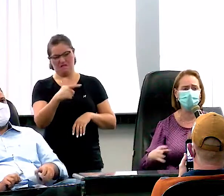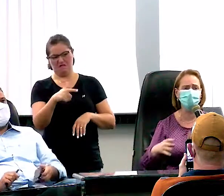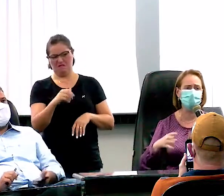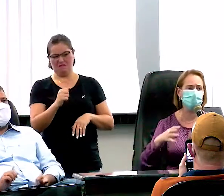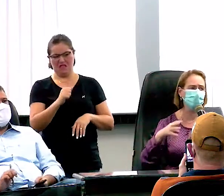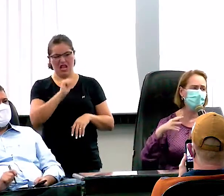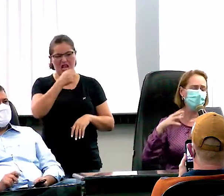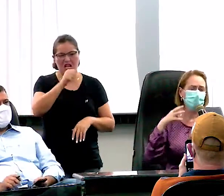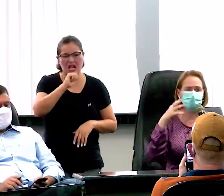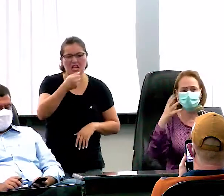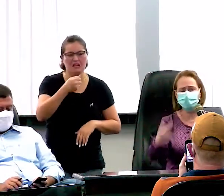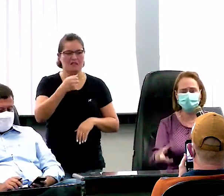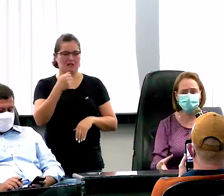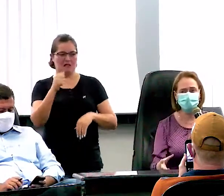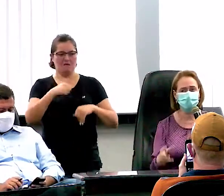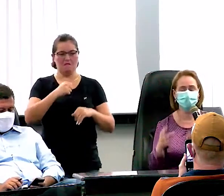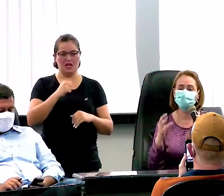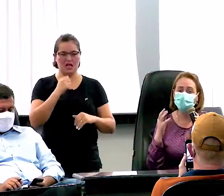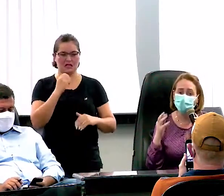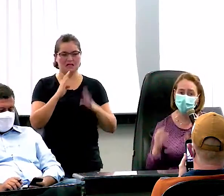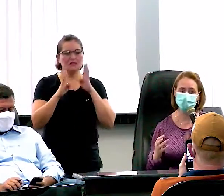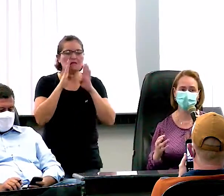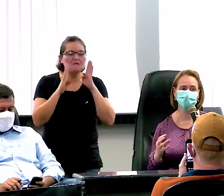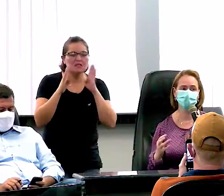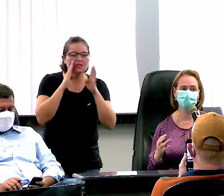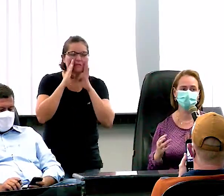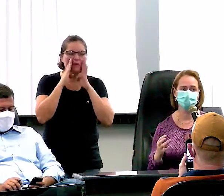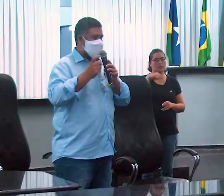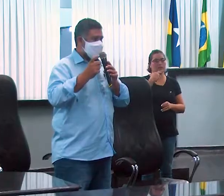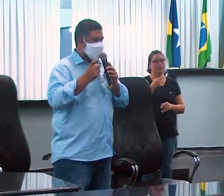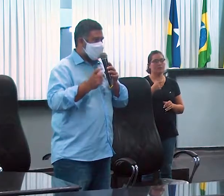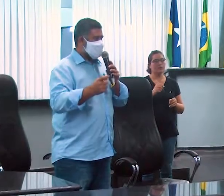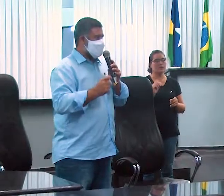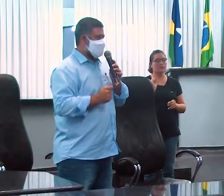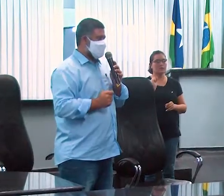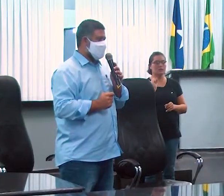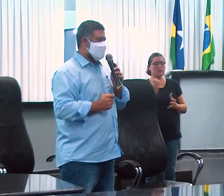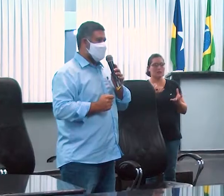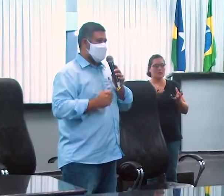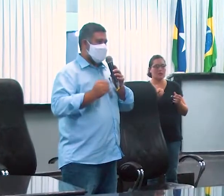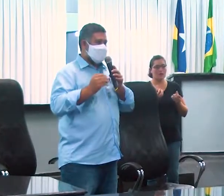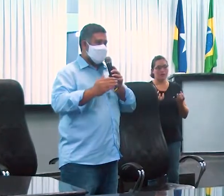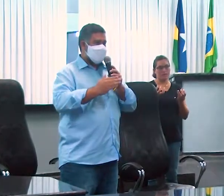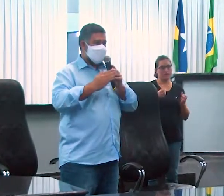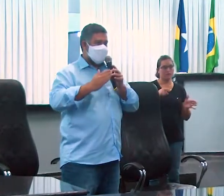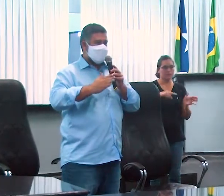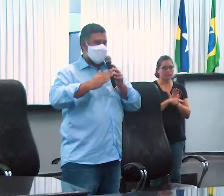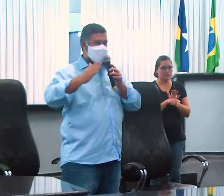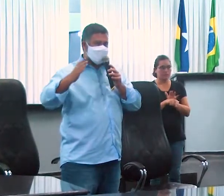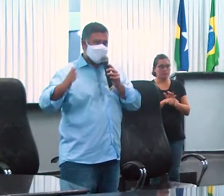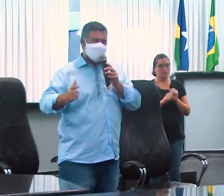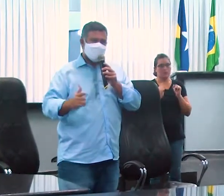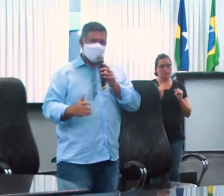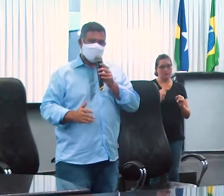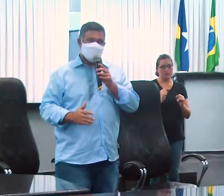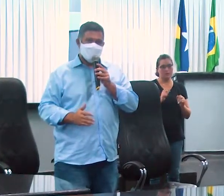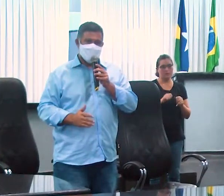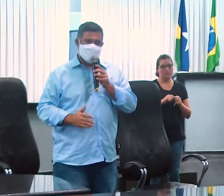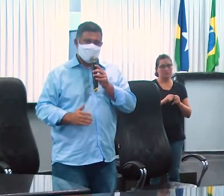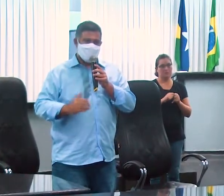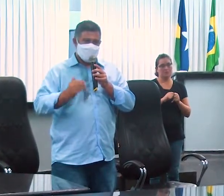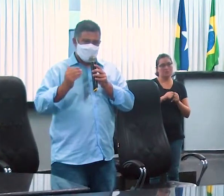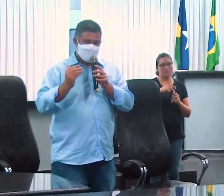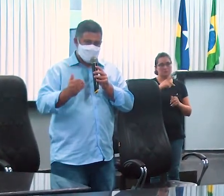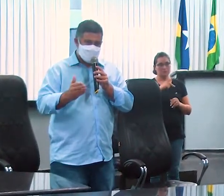inventa, que banaliza. Não é, gente. O prefeito de Rolim de Moura, Lauro Lopes, ainda ressalta que